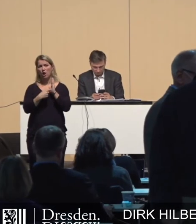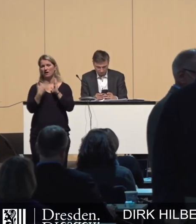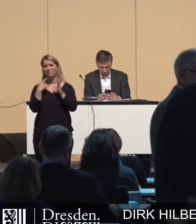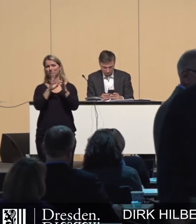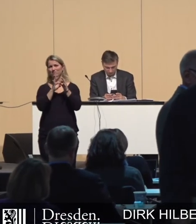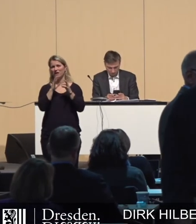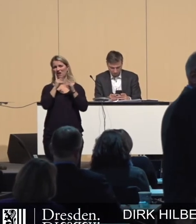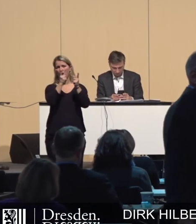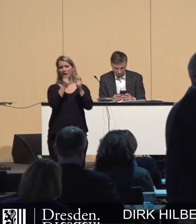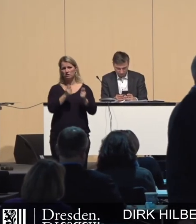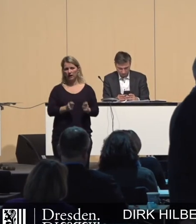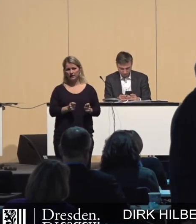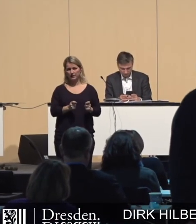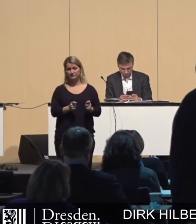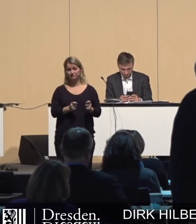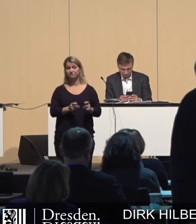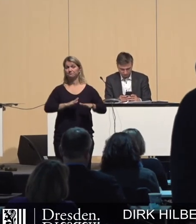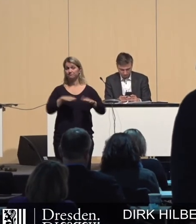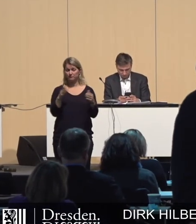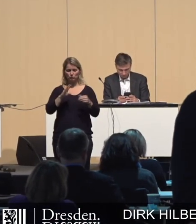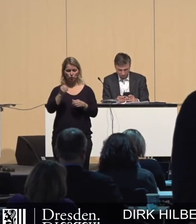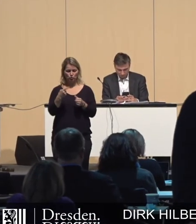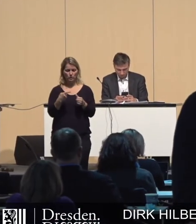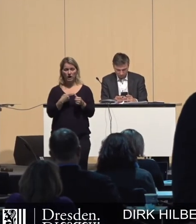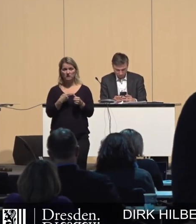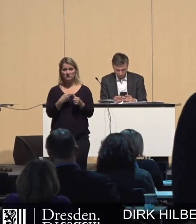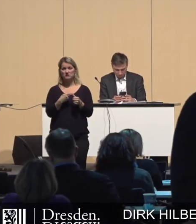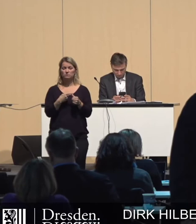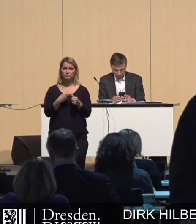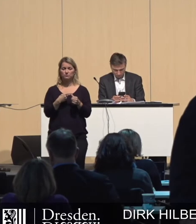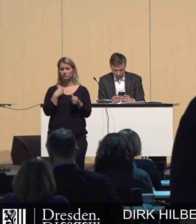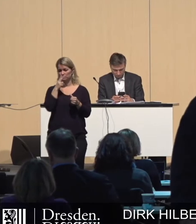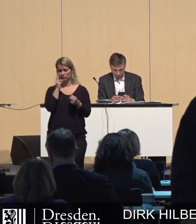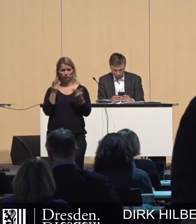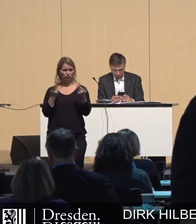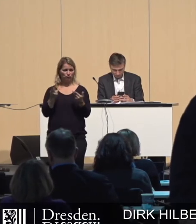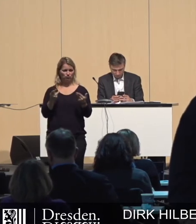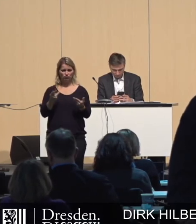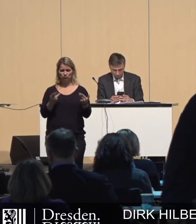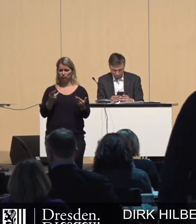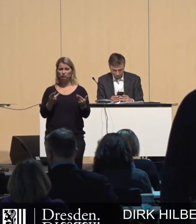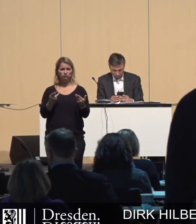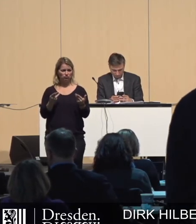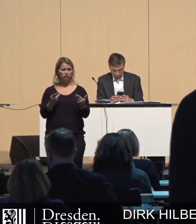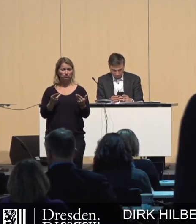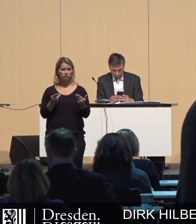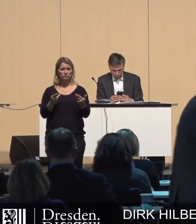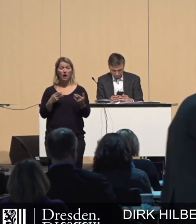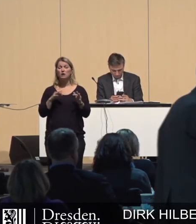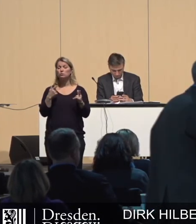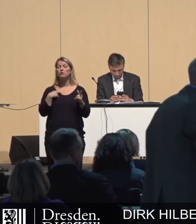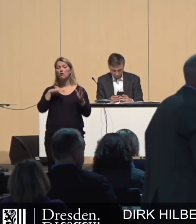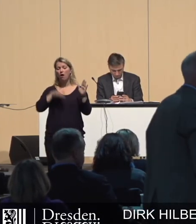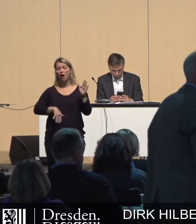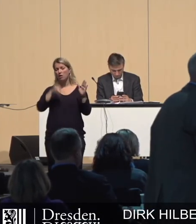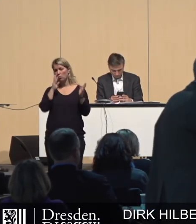wie folgt verfahren. Zunächst sehe ich als den weitestgehenden Antrag, und den würde ich, das sind alles Ergänzungsanträge,